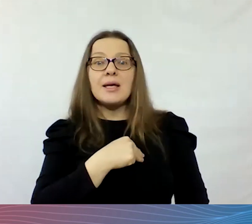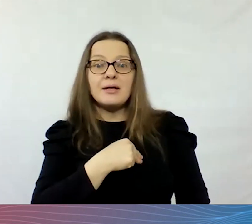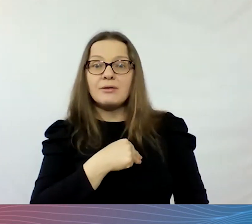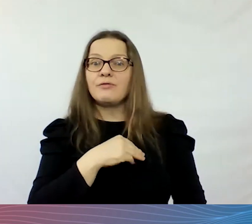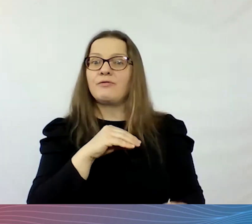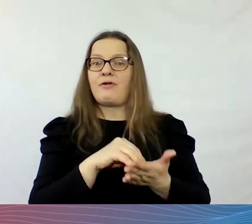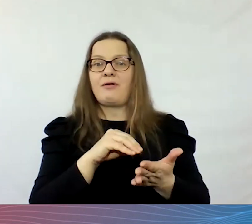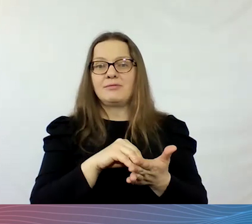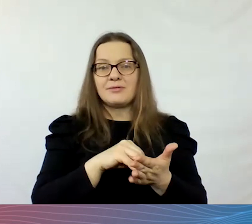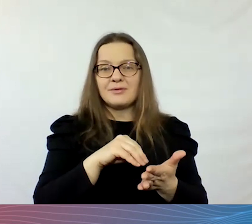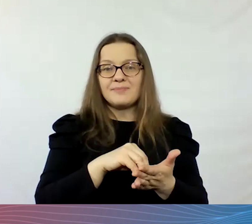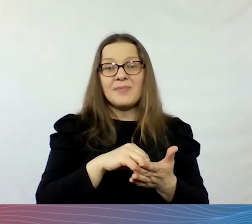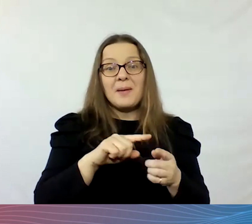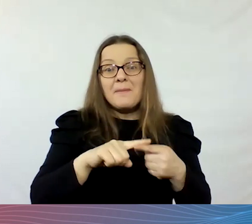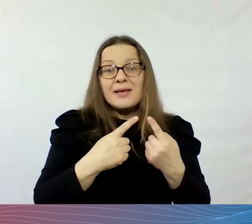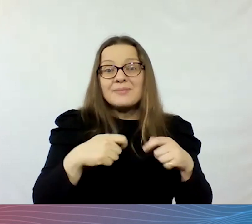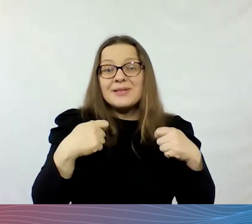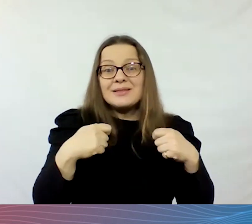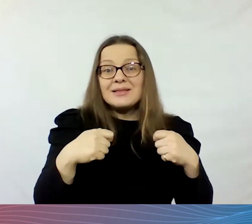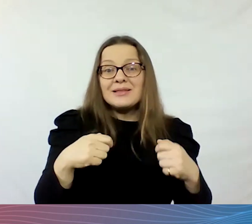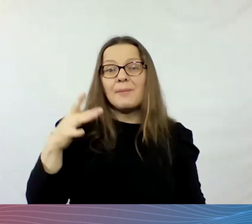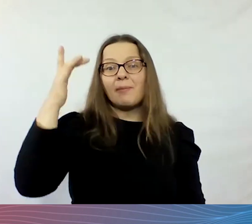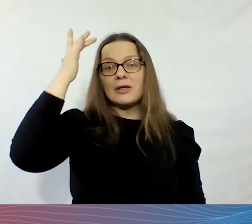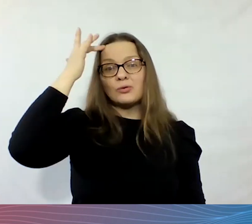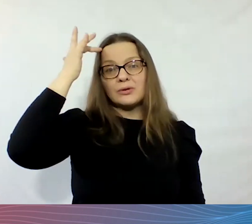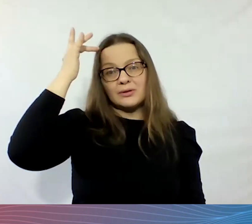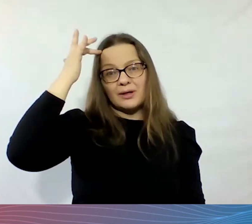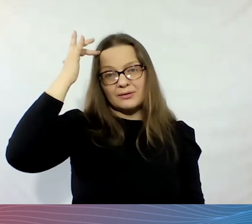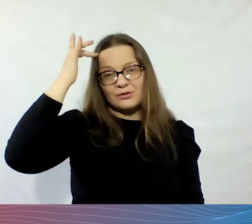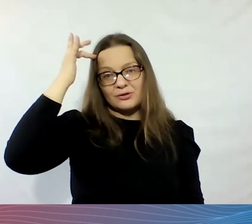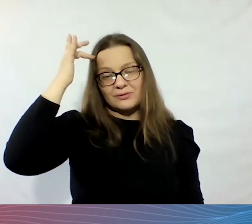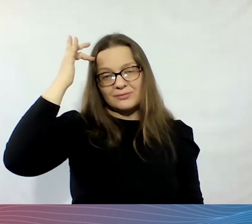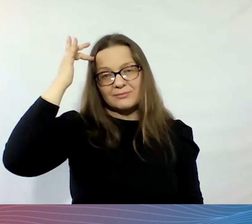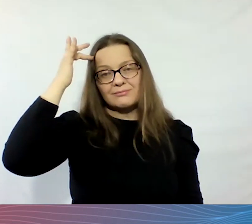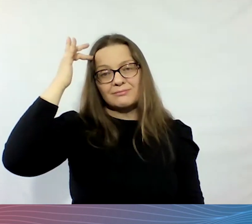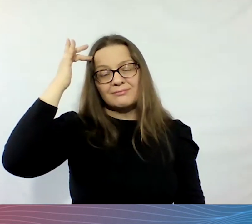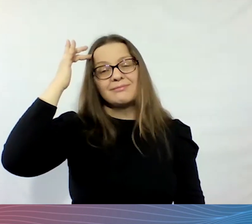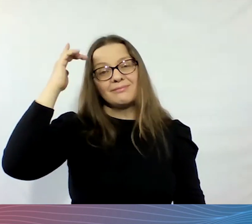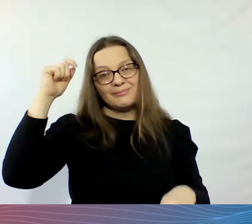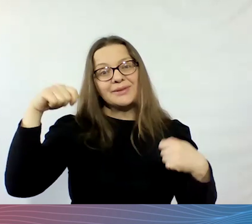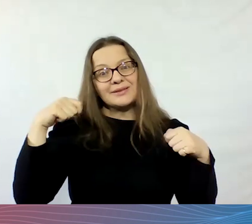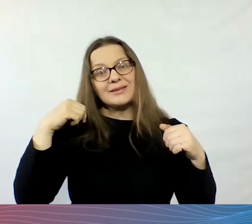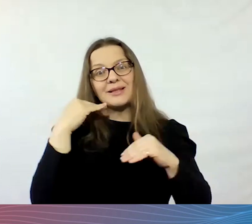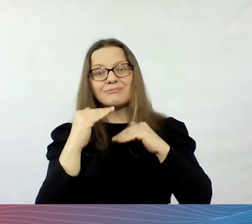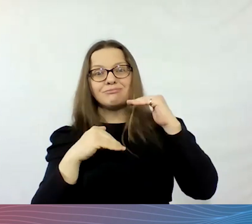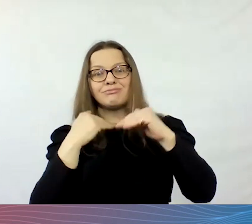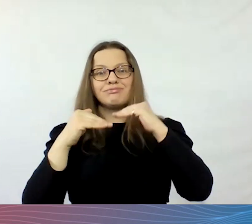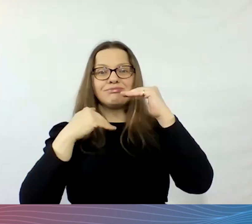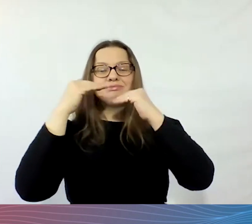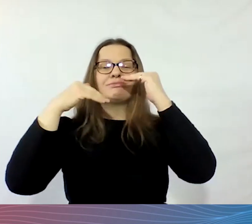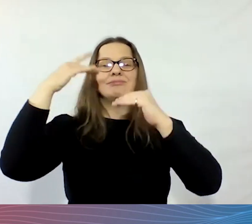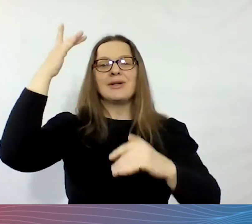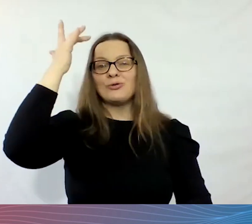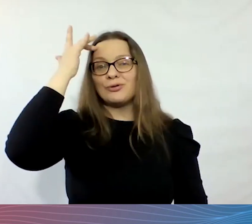tem capacidade nem de segurar um copo, não é útil para o trabalho. Mas depois que cresce, já tem ministério para andar, para